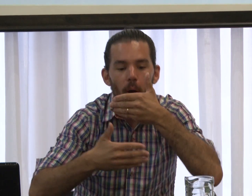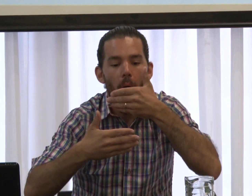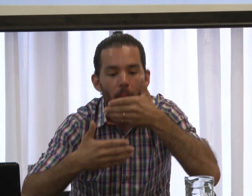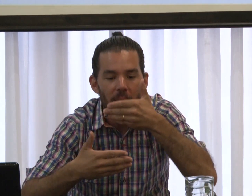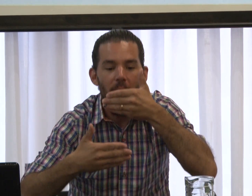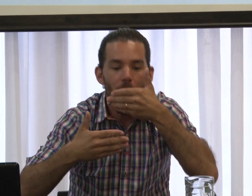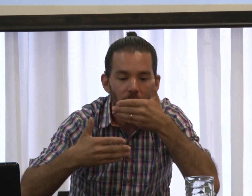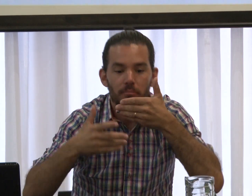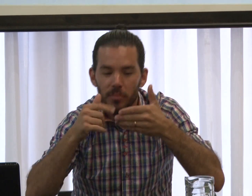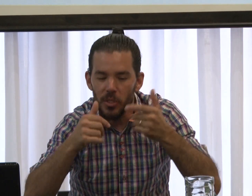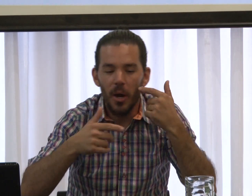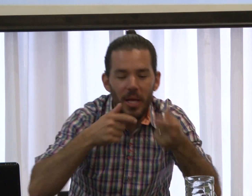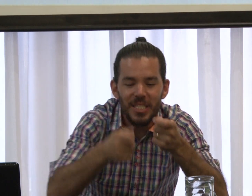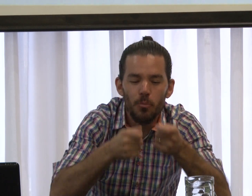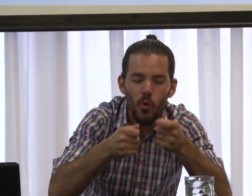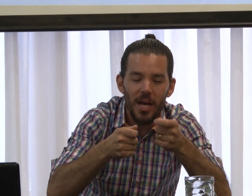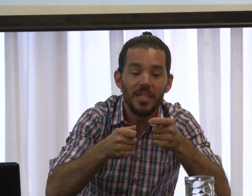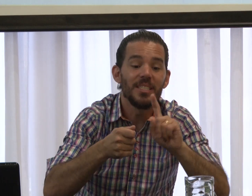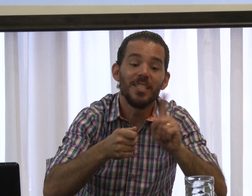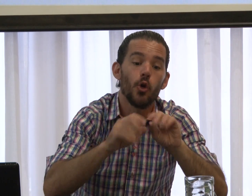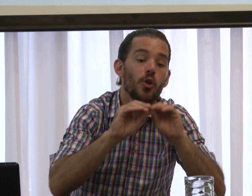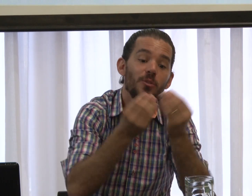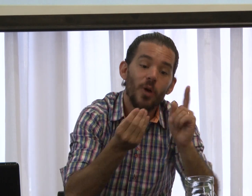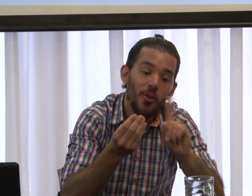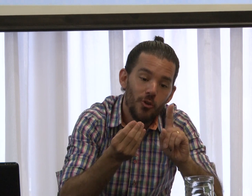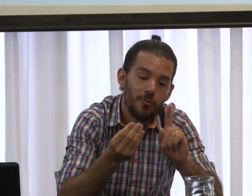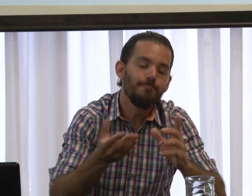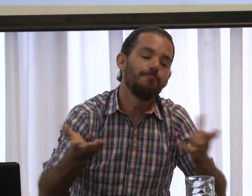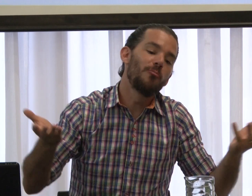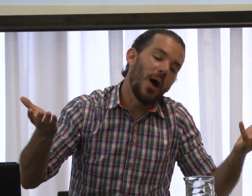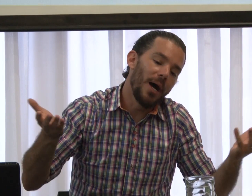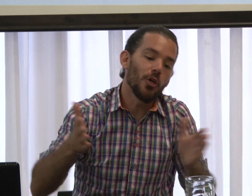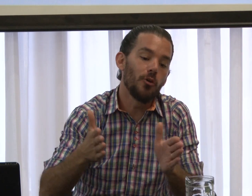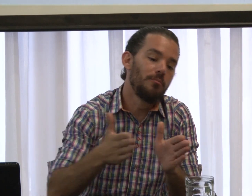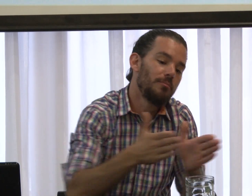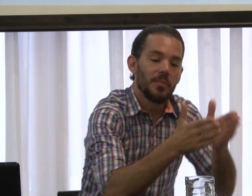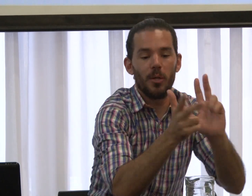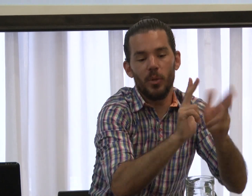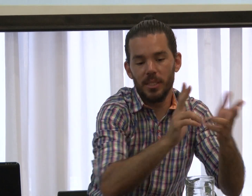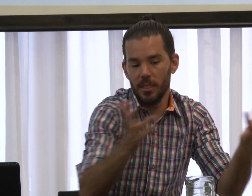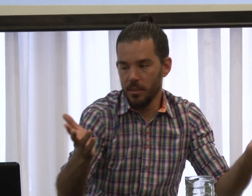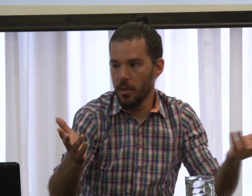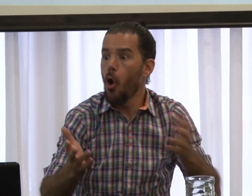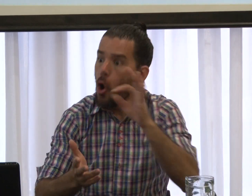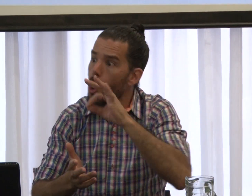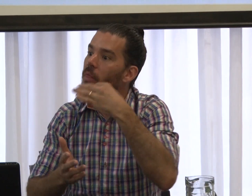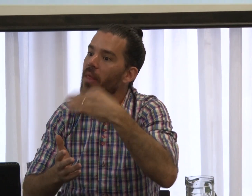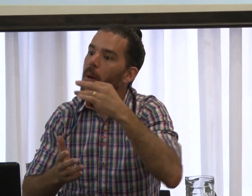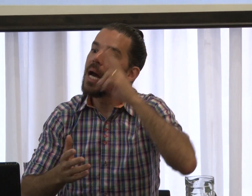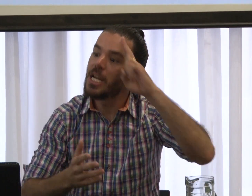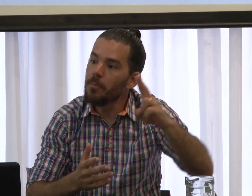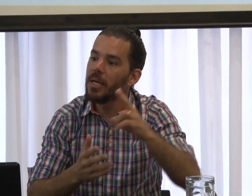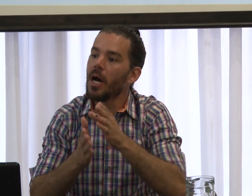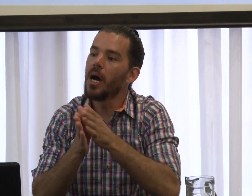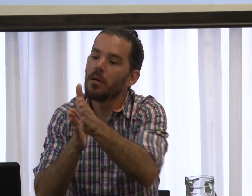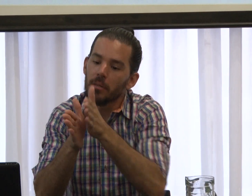hace muy poco, hace 3 años, en un nuevo Congreso de Educación, ¿se acuerdan que les conté del Congreso de Milán? Bueno,